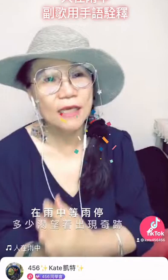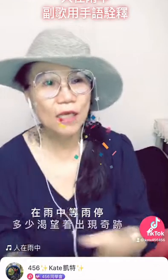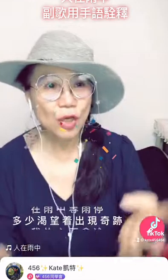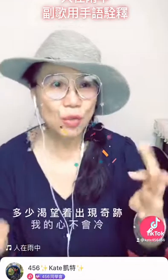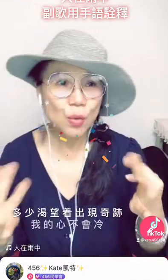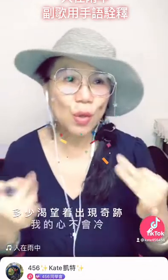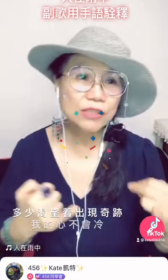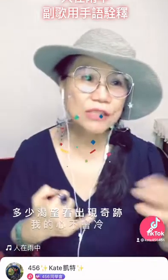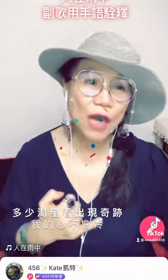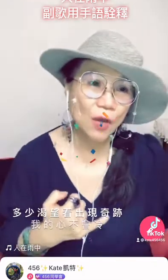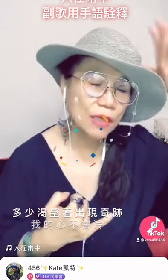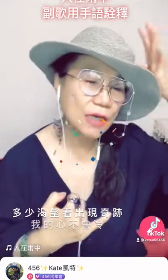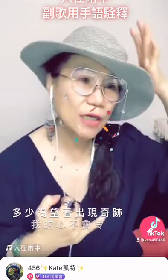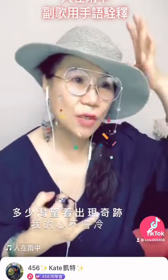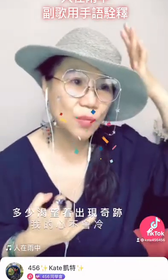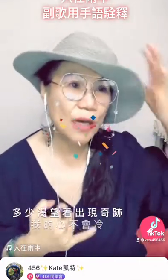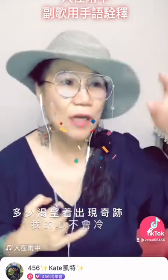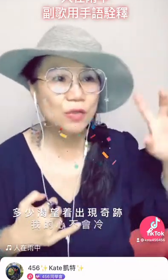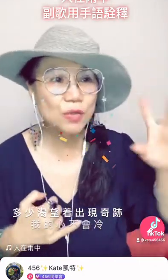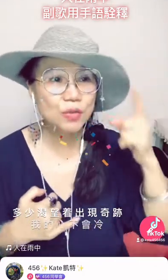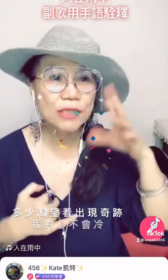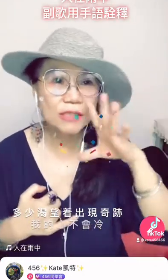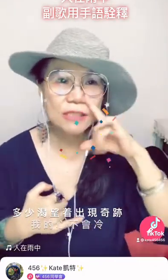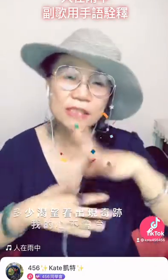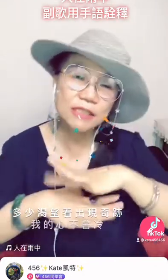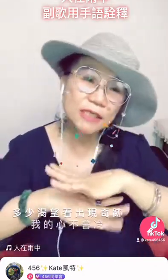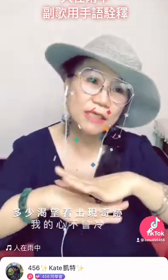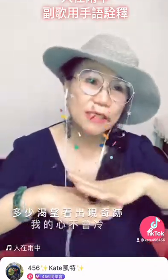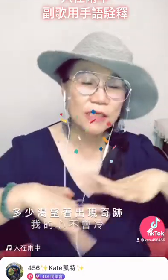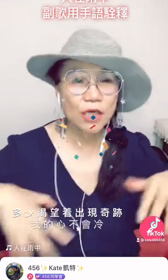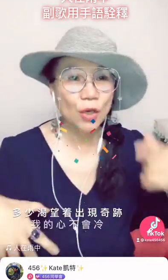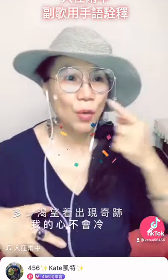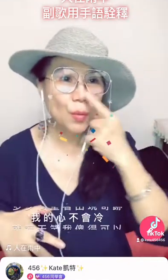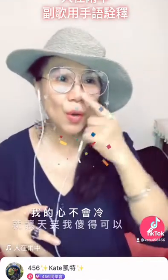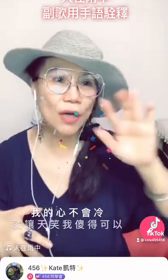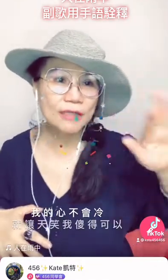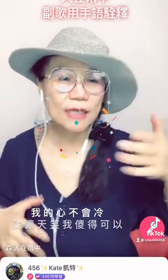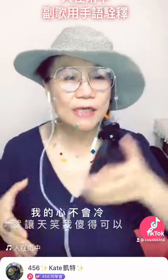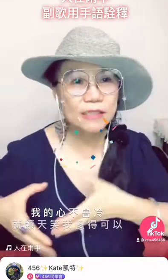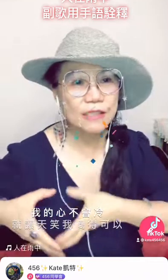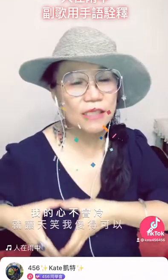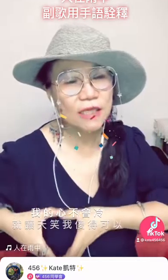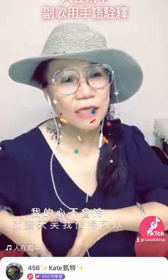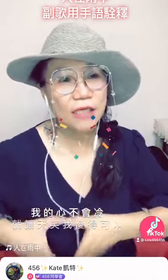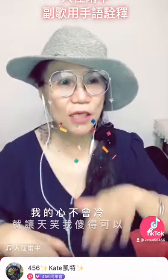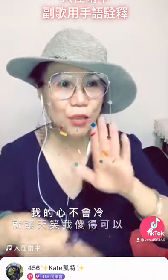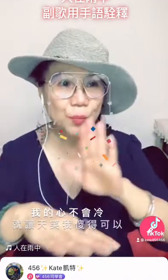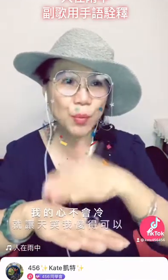你，多少渴望出现奇迹，我的心只